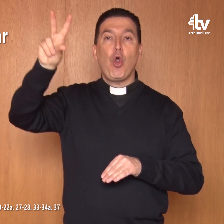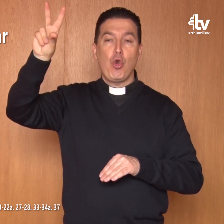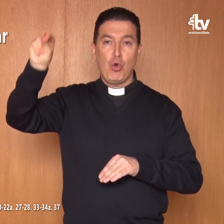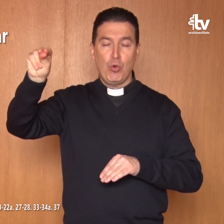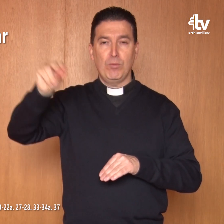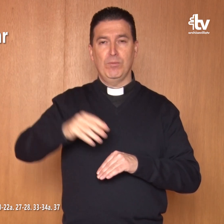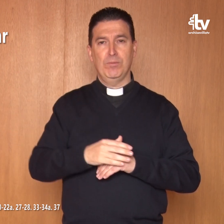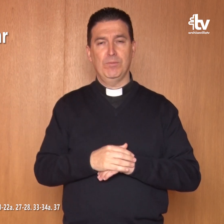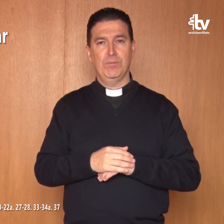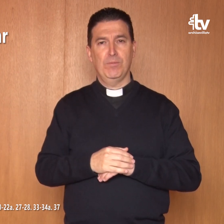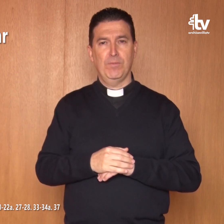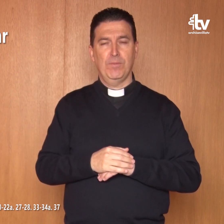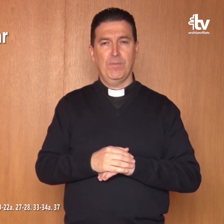No, no